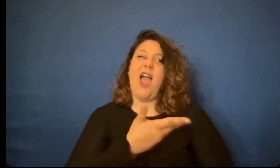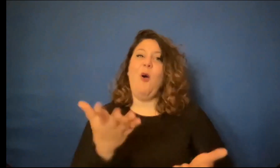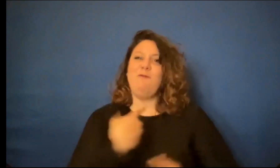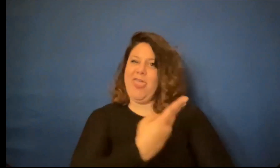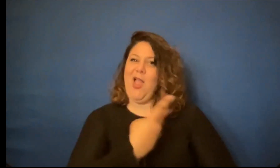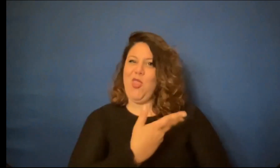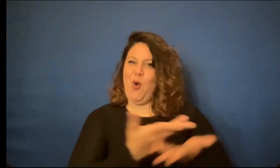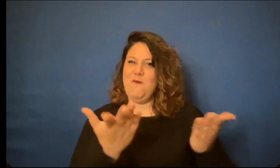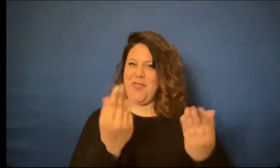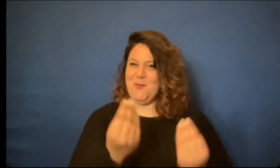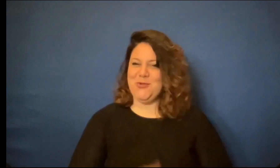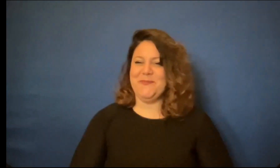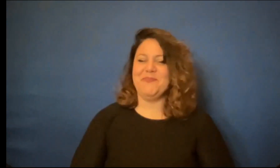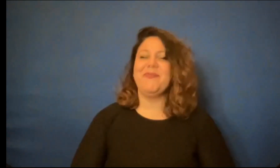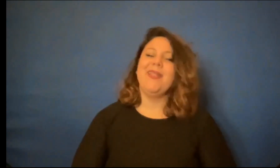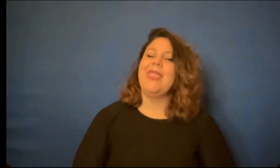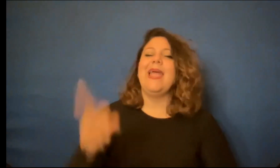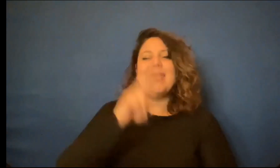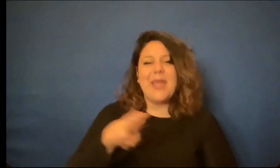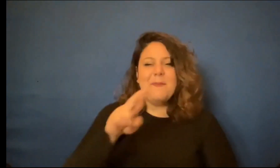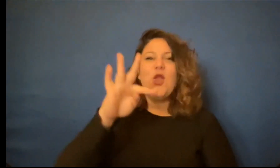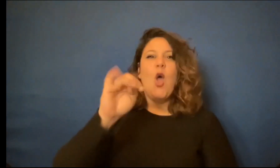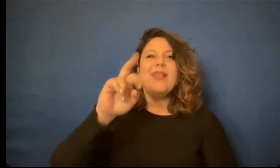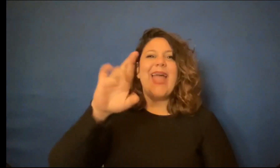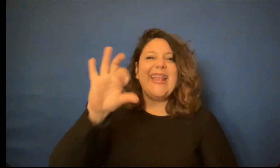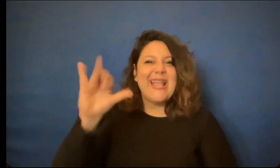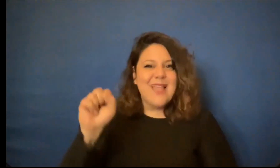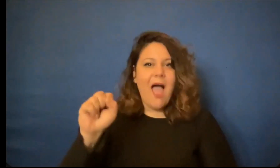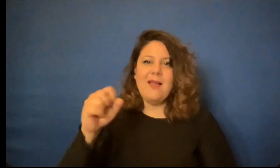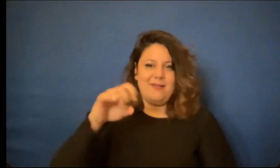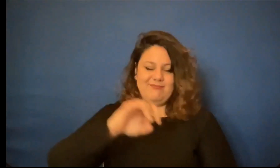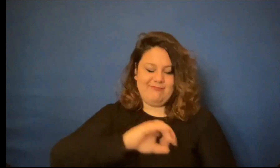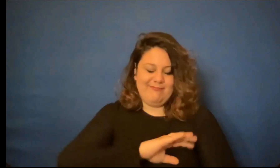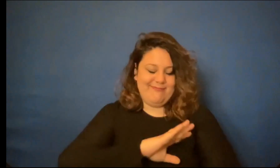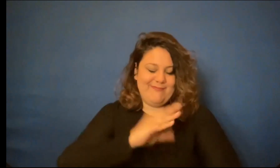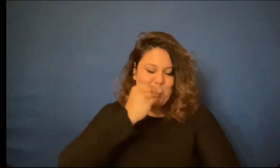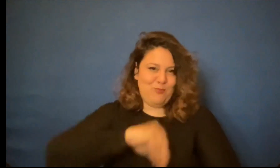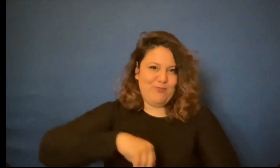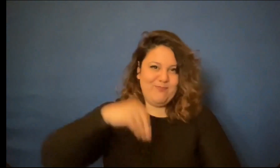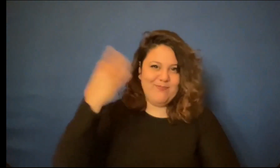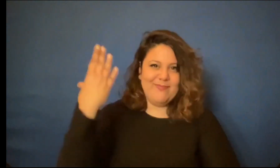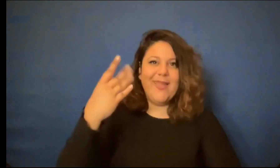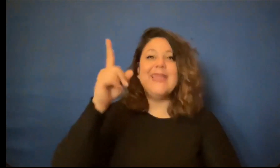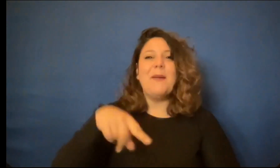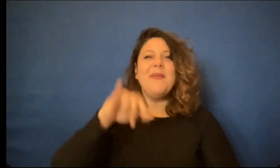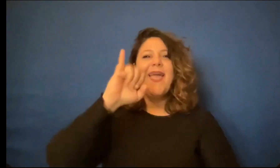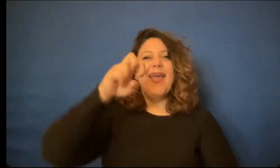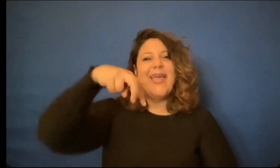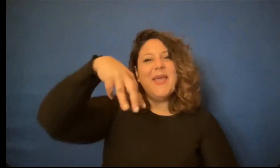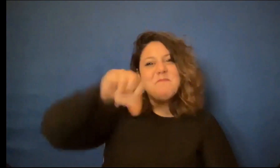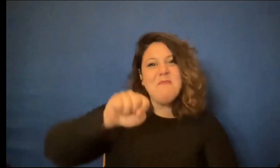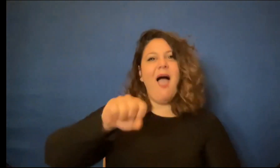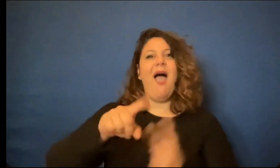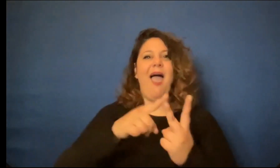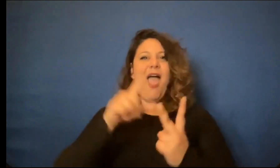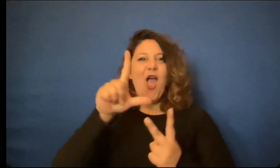la participación de Teresa, repito, ha sido increíble. Y también la participación de Ima y de Luis, cada uno